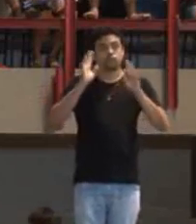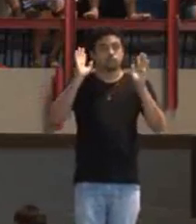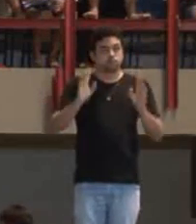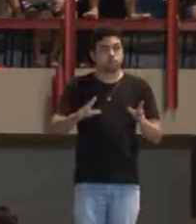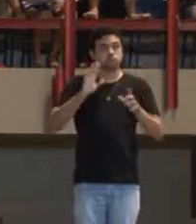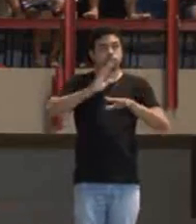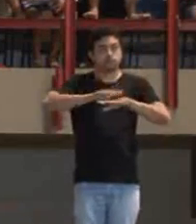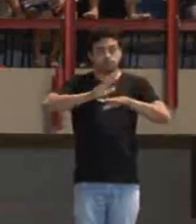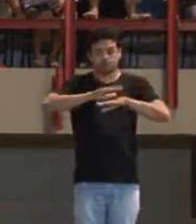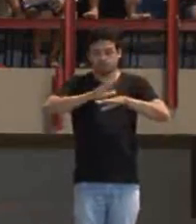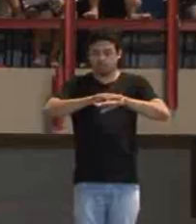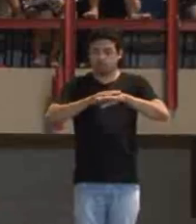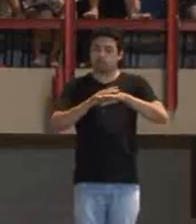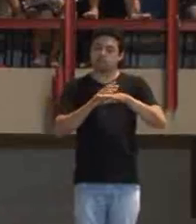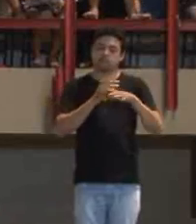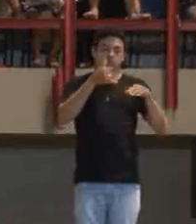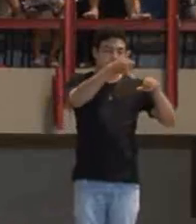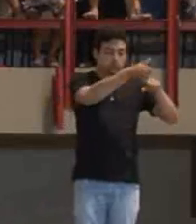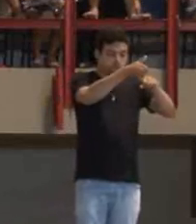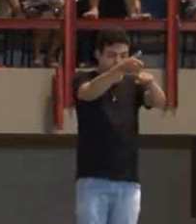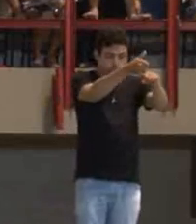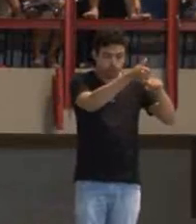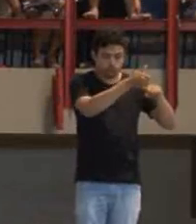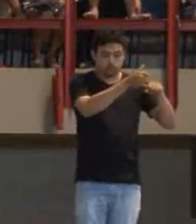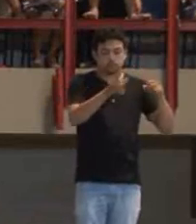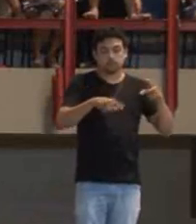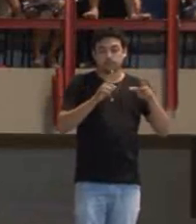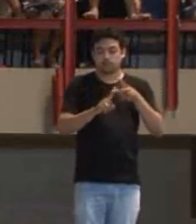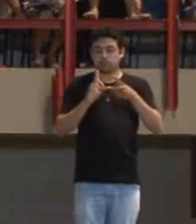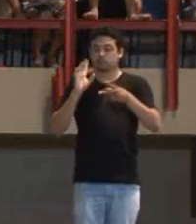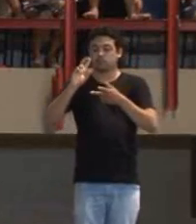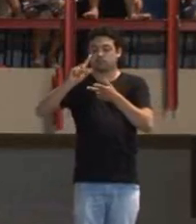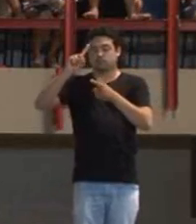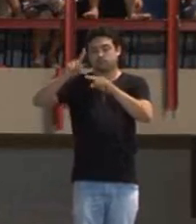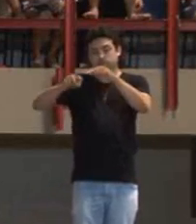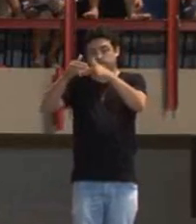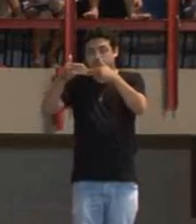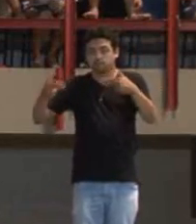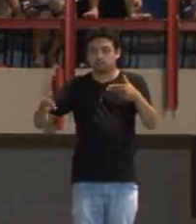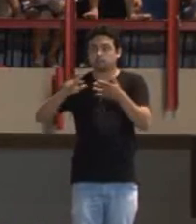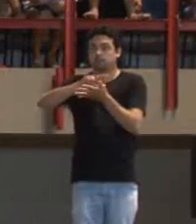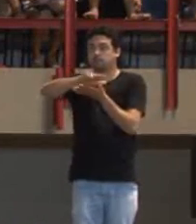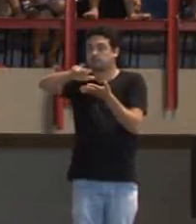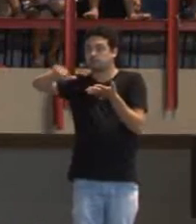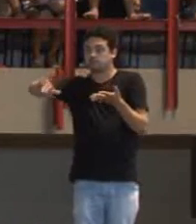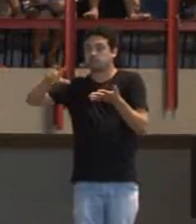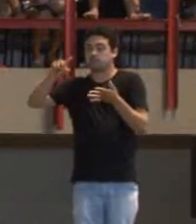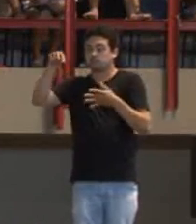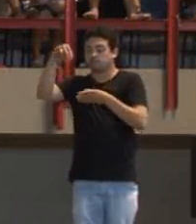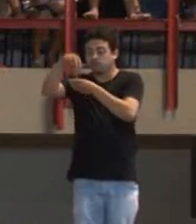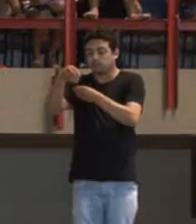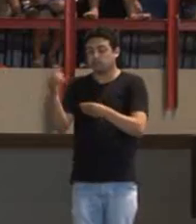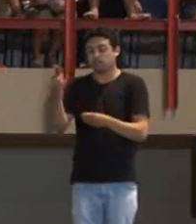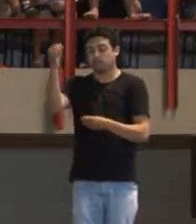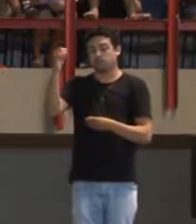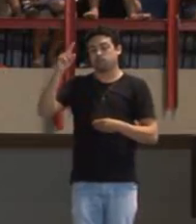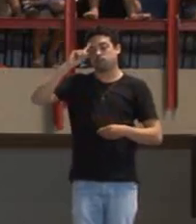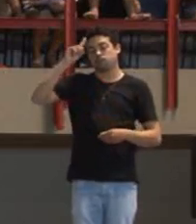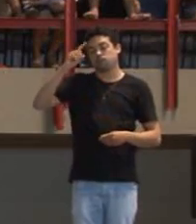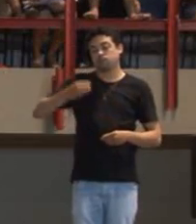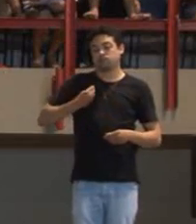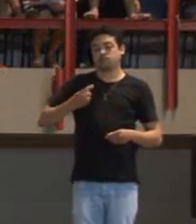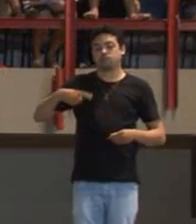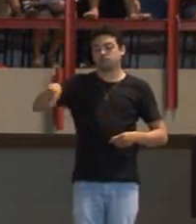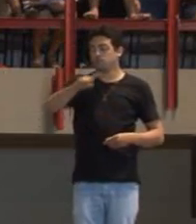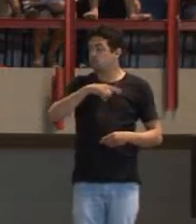produzir combustíveis, ainda se pode produzir uma gama de produtos importantíssimos no nosso dia a dia,